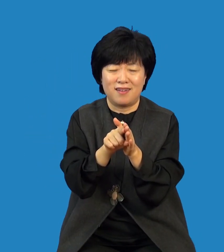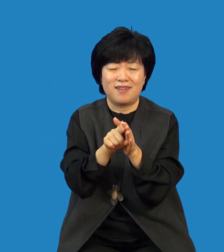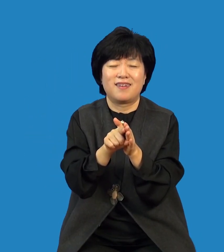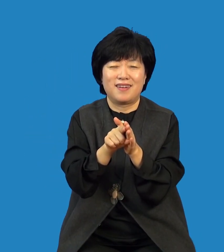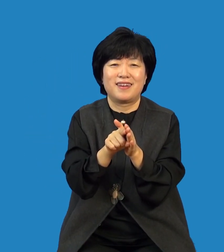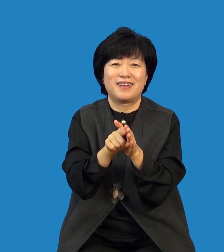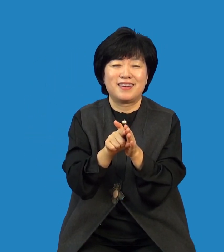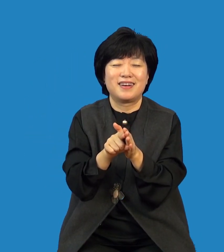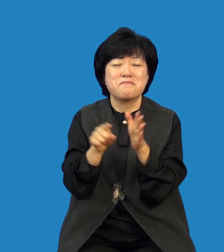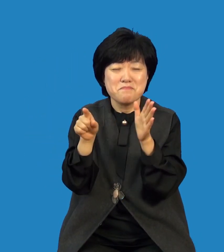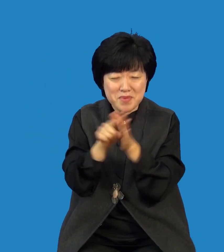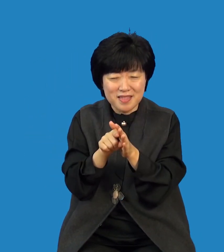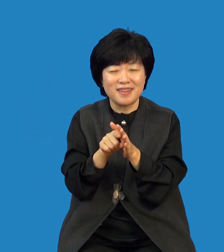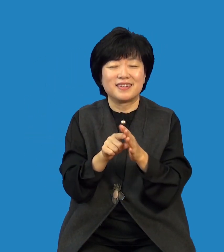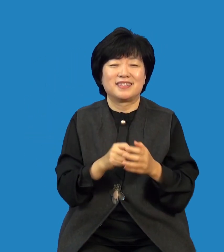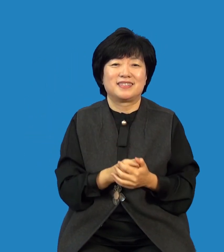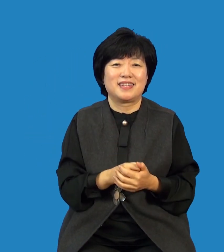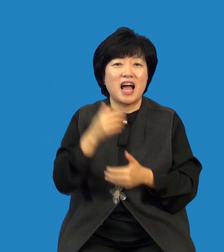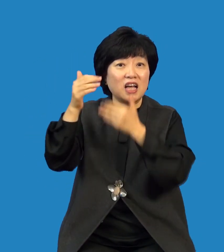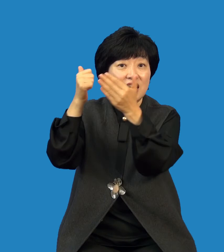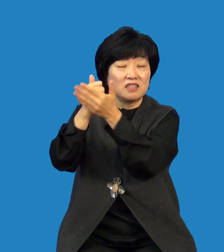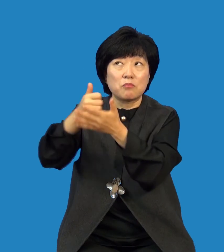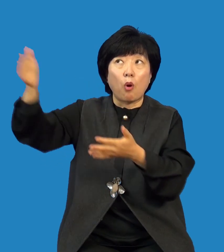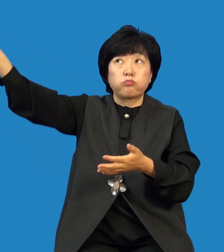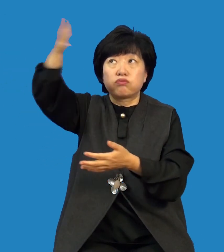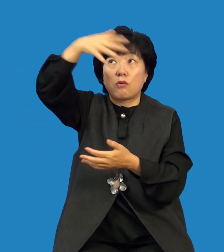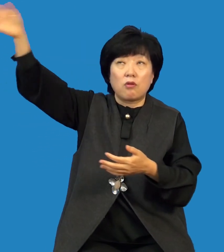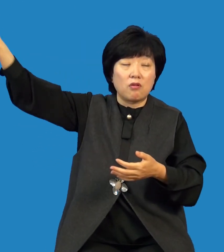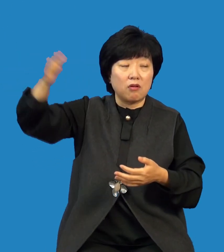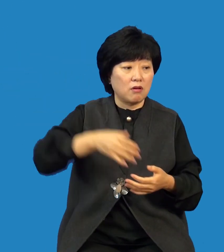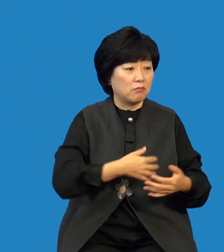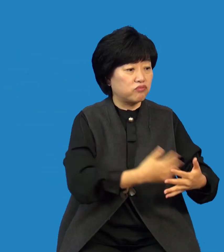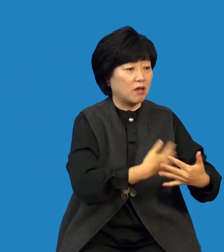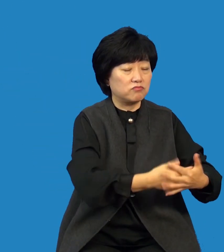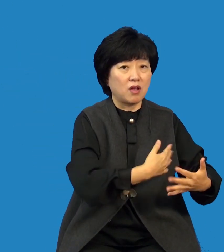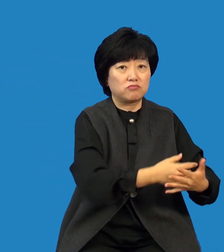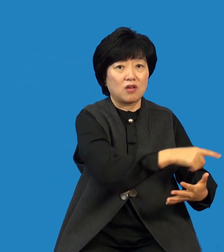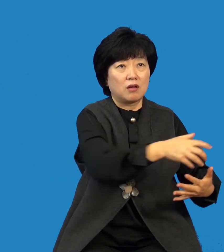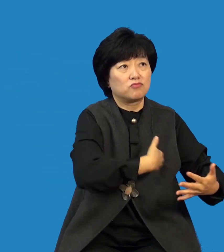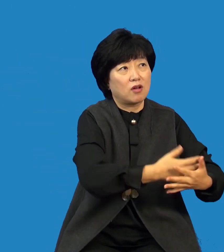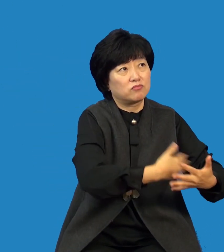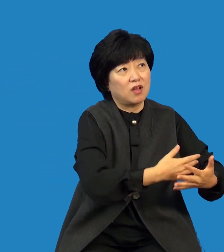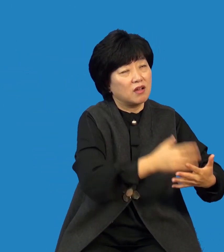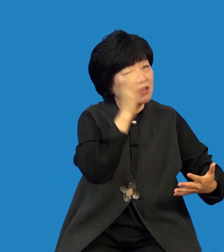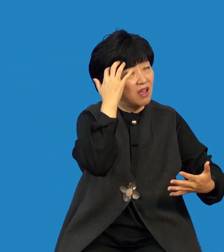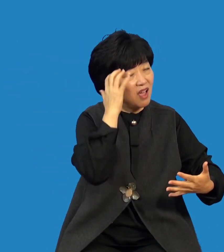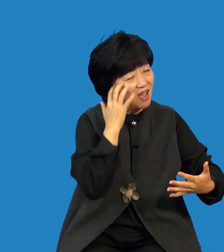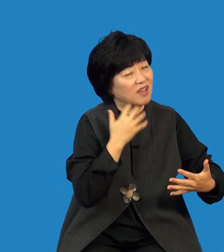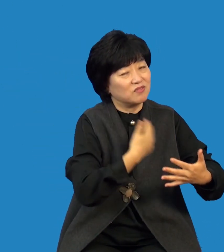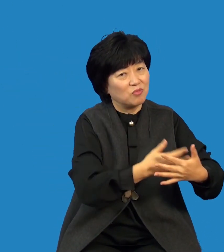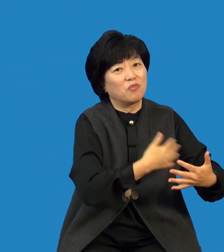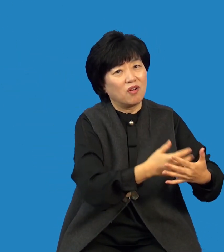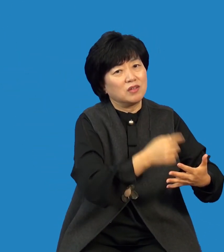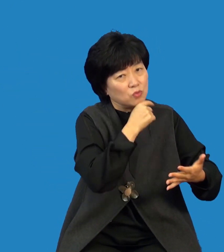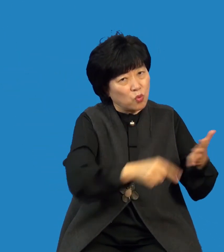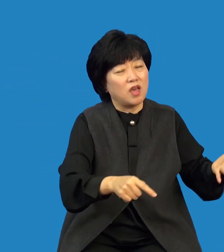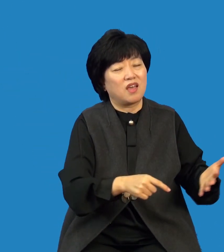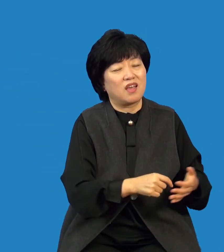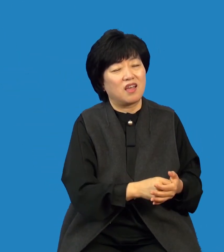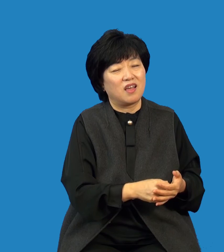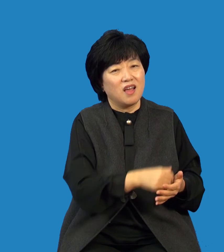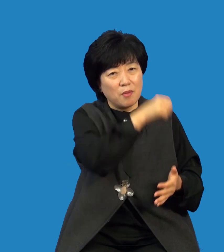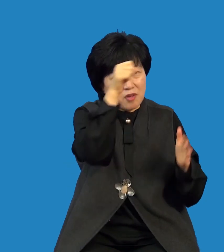불안은 안 없어집니다. 난 안 믿어지는데요. 그럼 믿지 마, 네 손해야. 어쩌겠어 그러면. 근데 평생 불안하게 사는